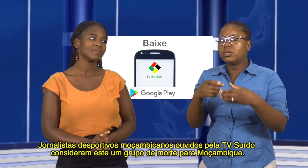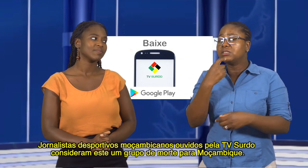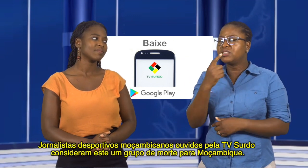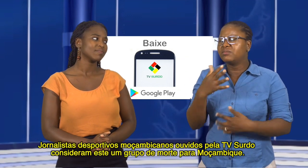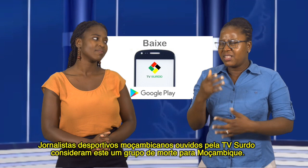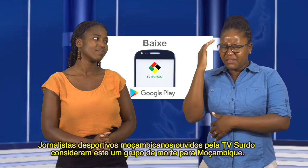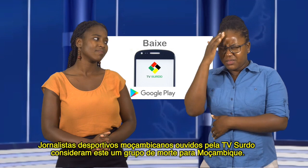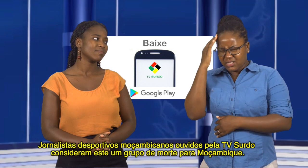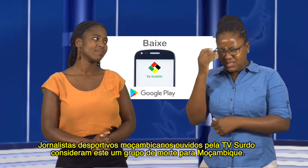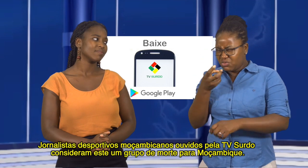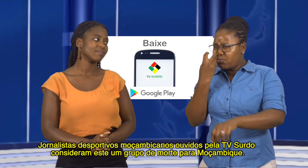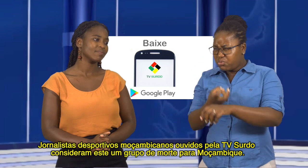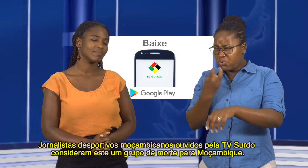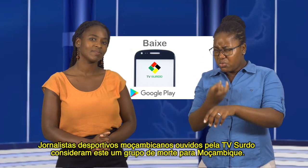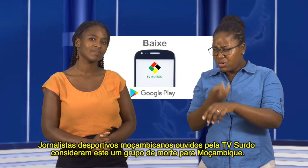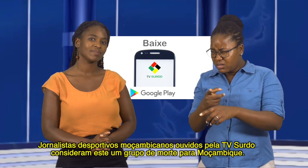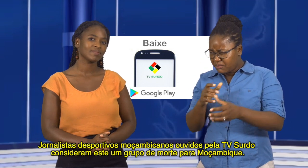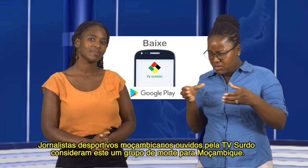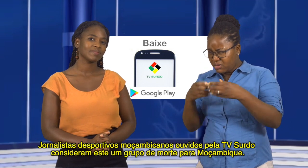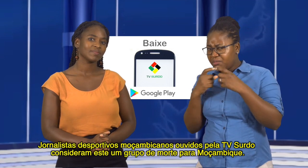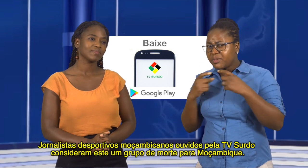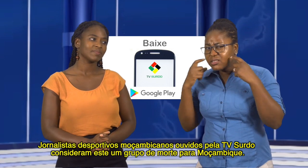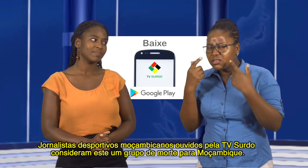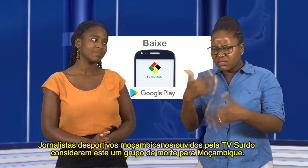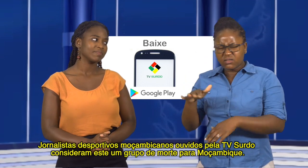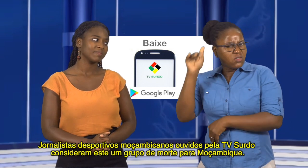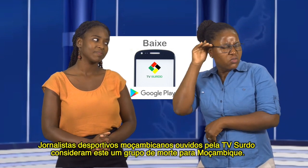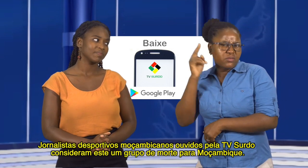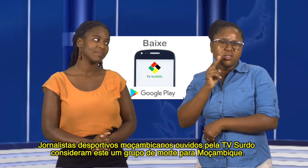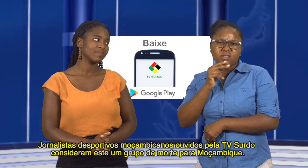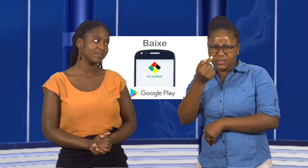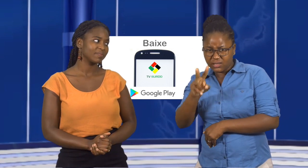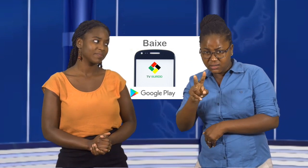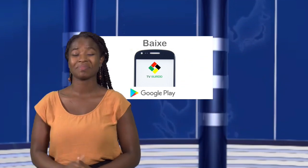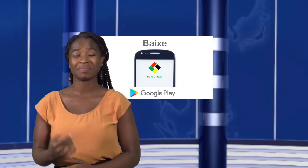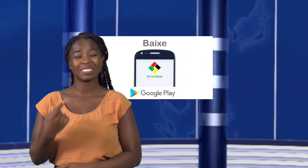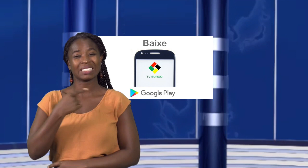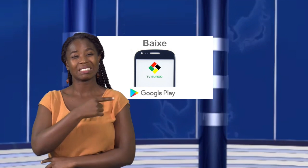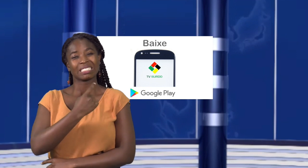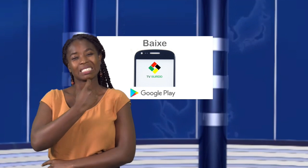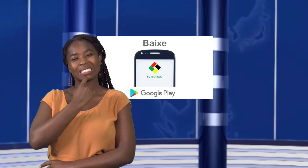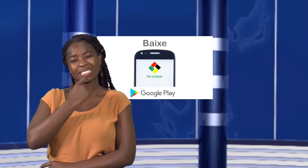moçambicanos, ouvidos pela TV Surdo, consideram este um grupo de morte para Moçambique.